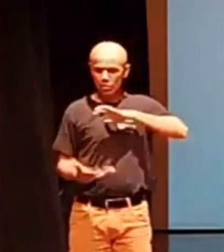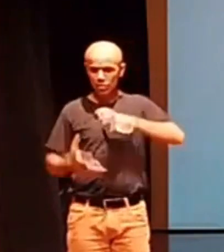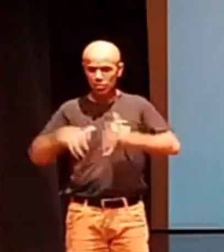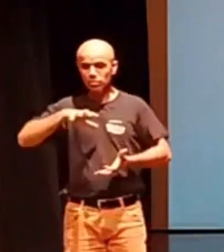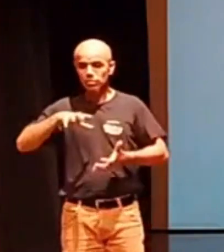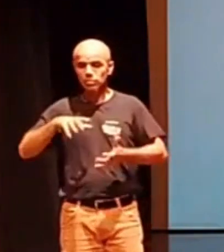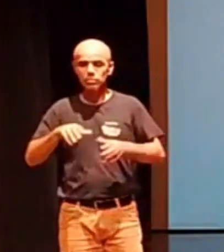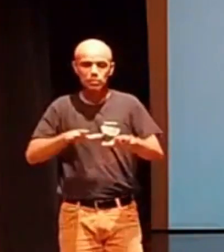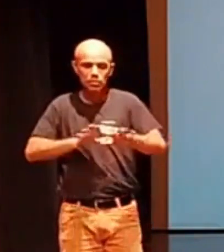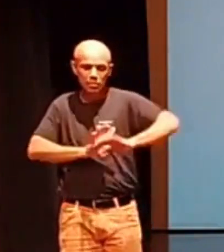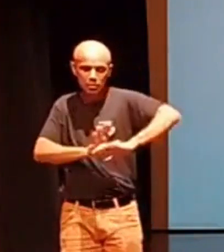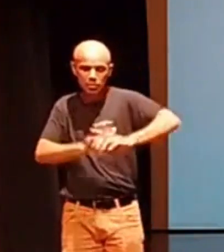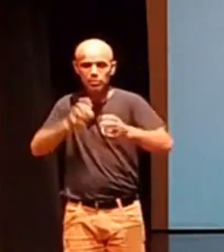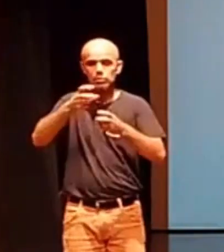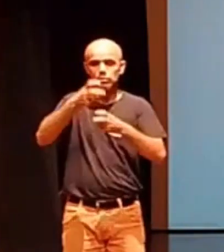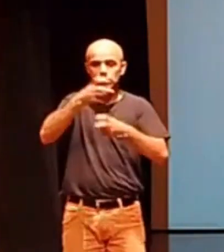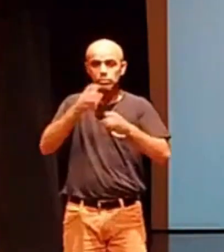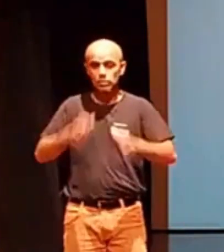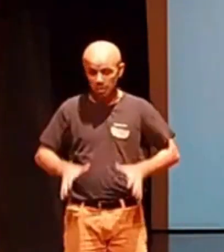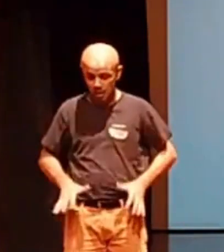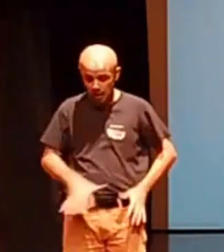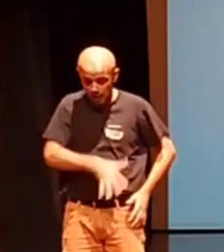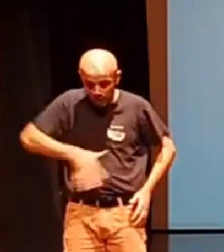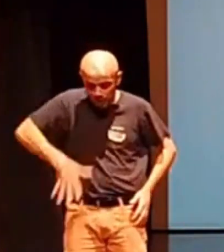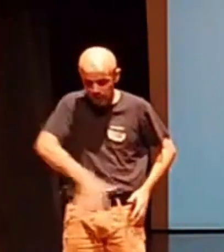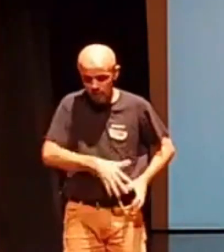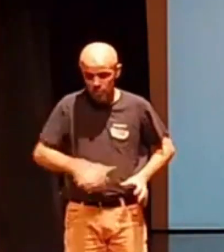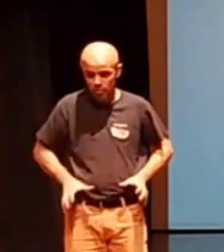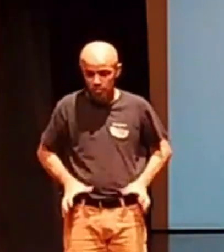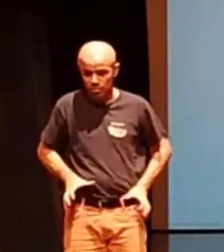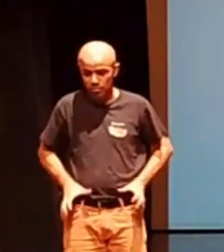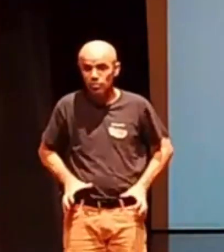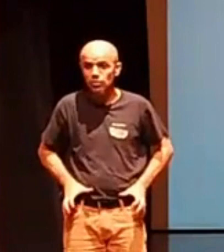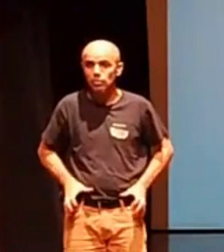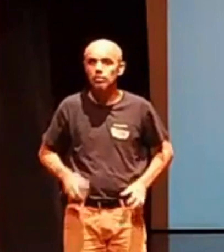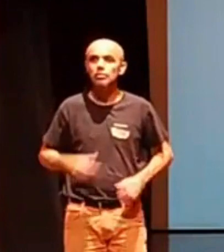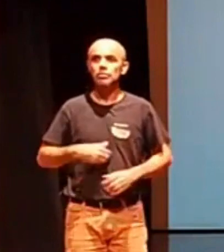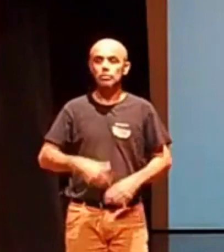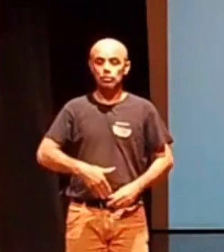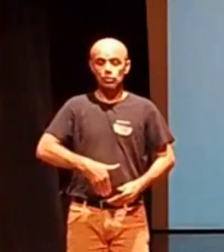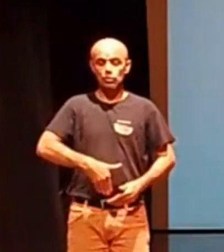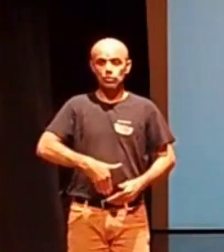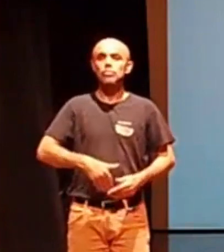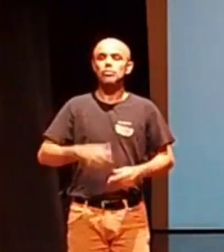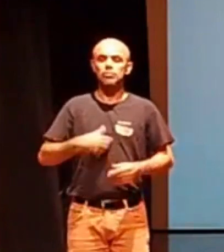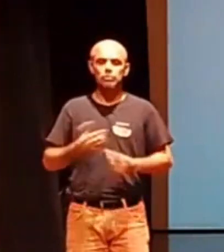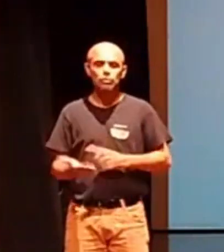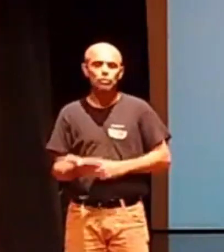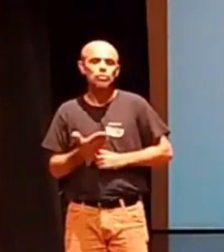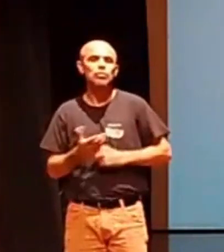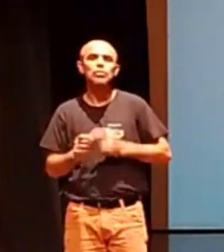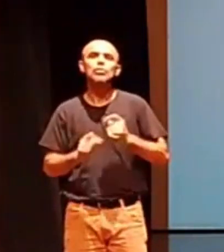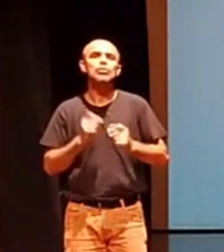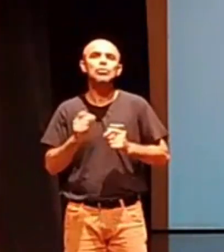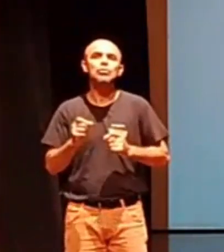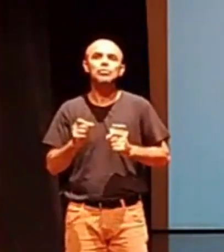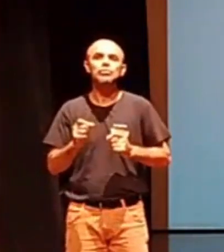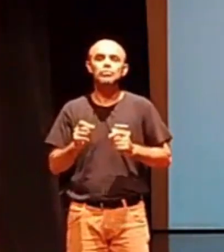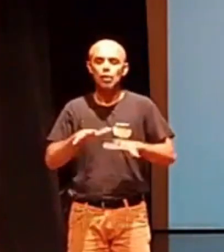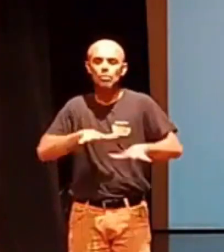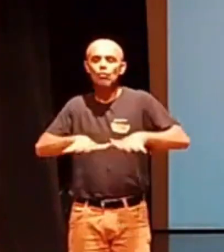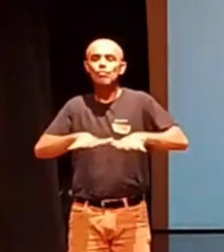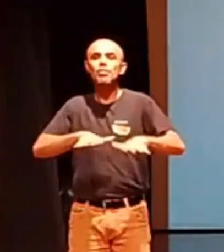onde essa região da pelve e do ilíaco e da região púbica estão favorecidos por aquele movimento.